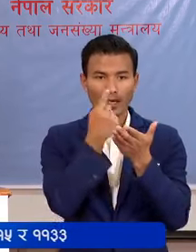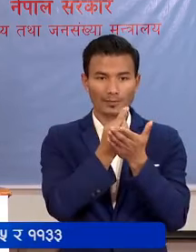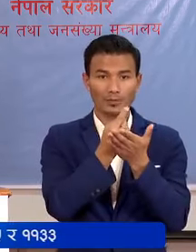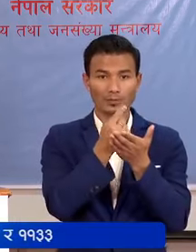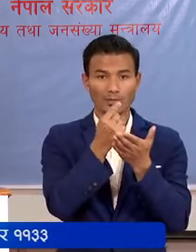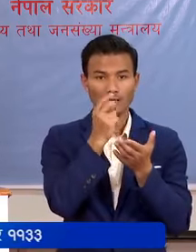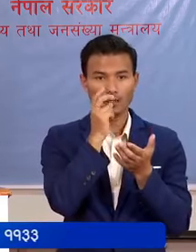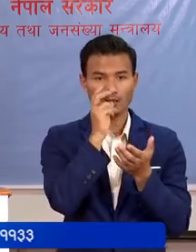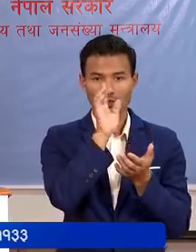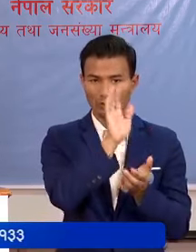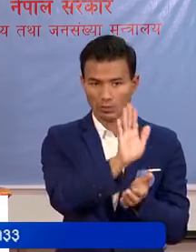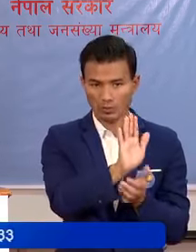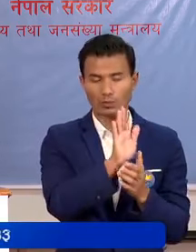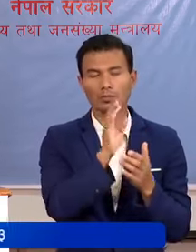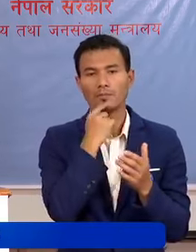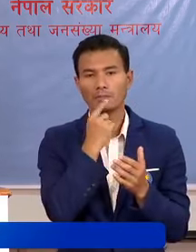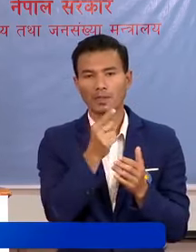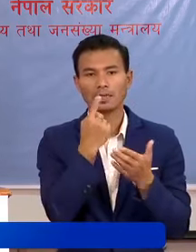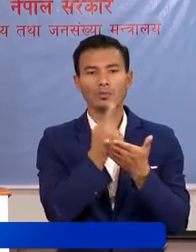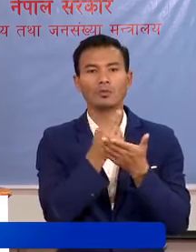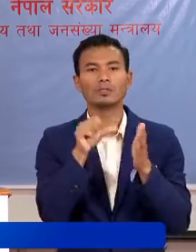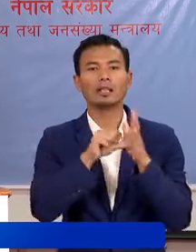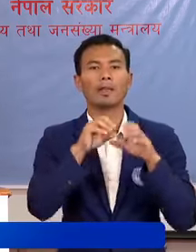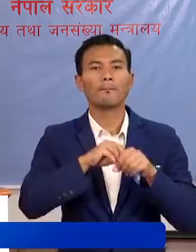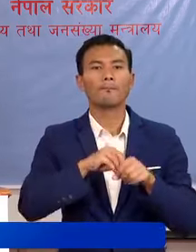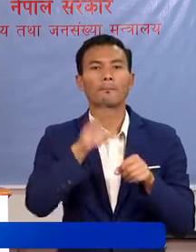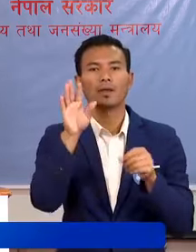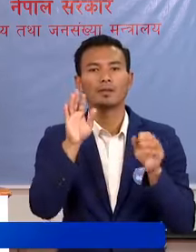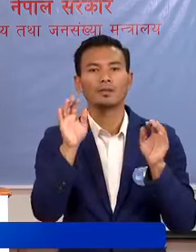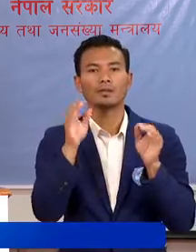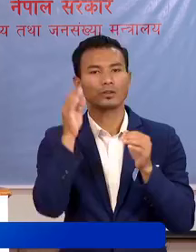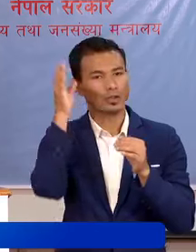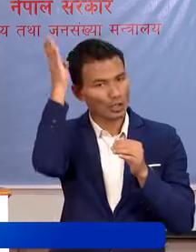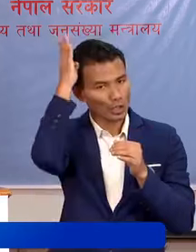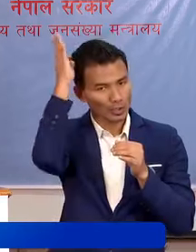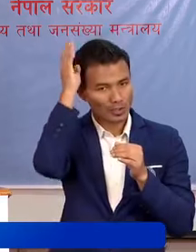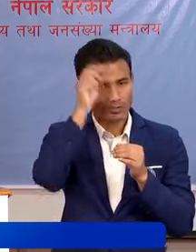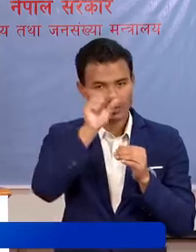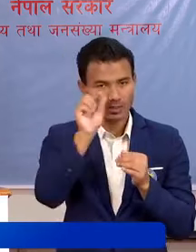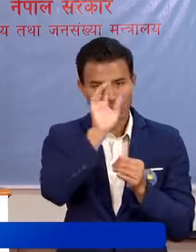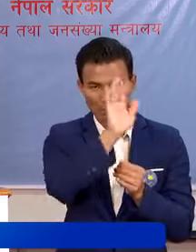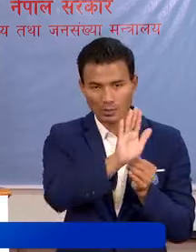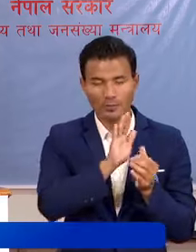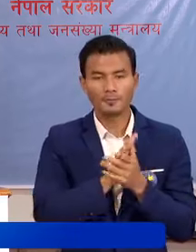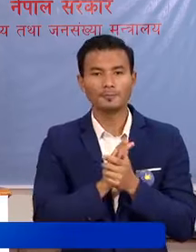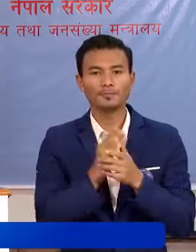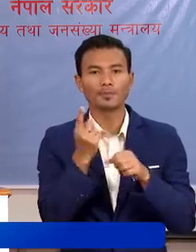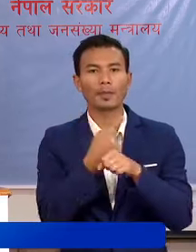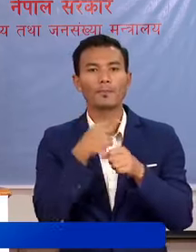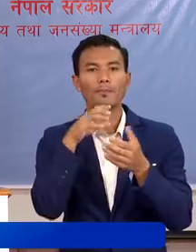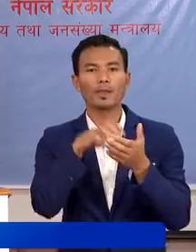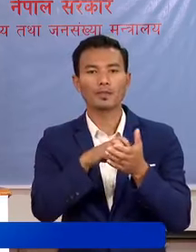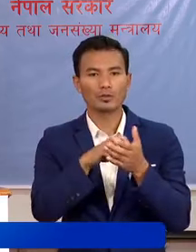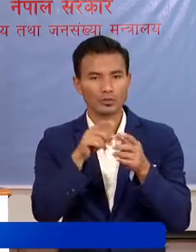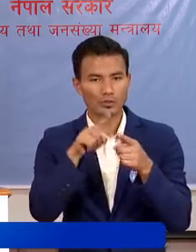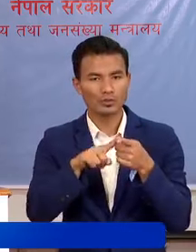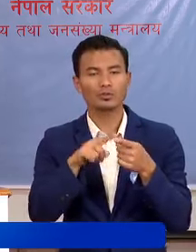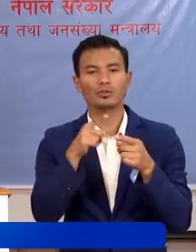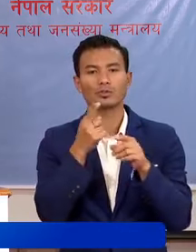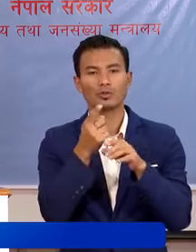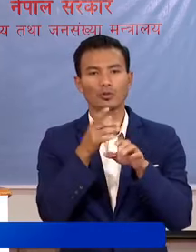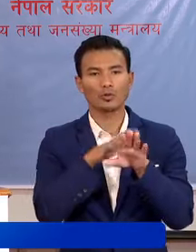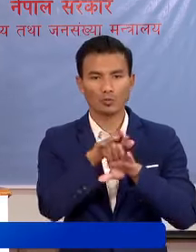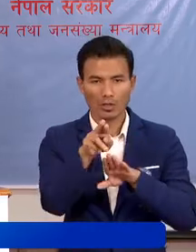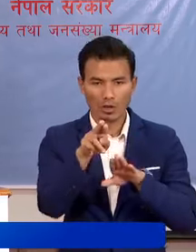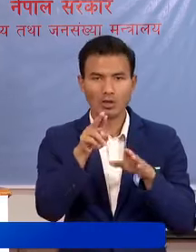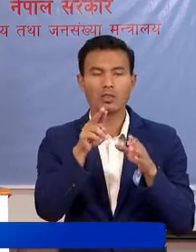उन्चा बने और उनु देखि बायरा चसते संबंधित दंगडी खुँड आयो तेस्ते घररा बिर्गंज को खुड आयो राउताओड को कुड़ाइओ